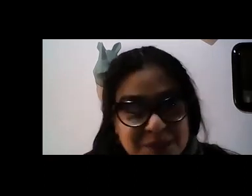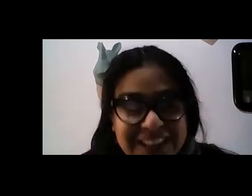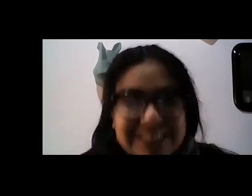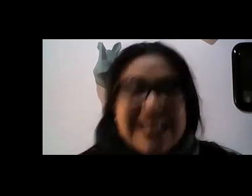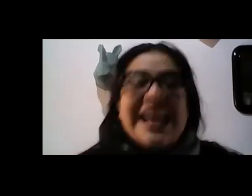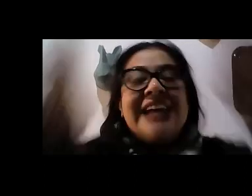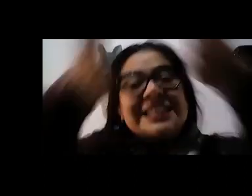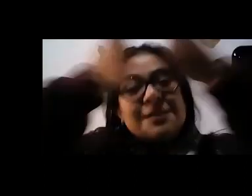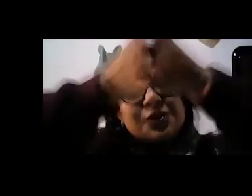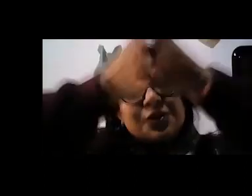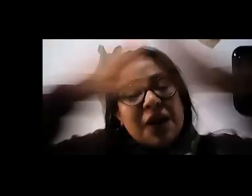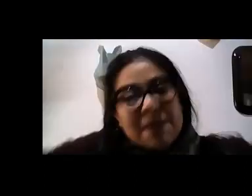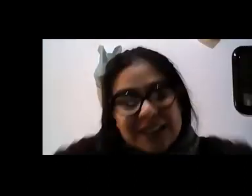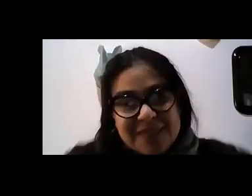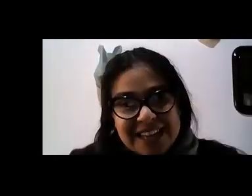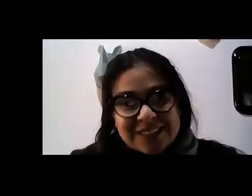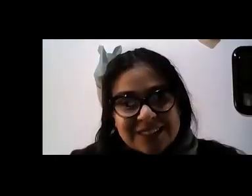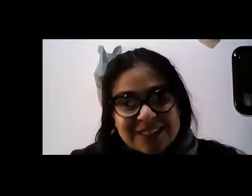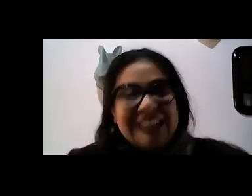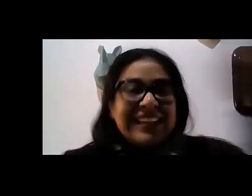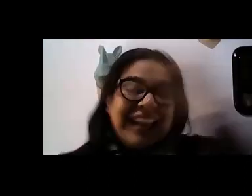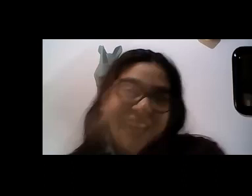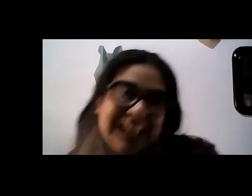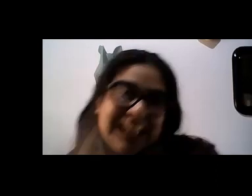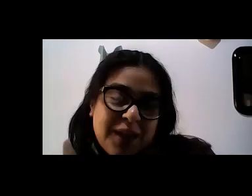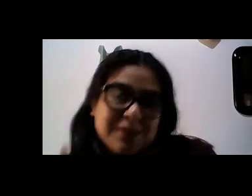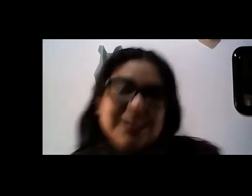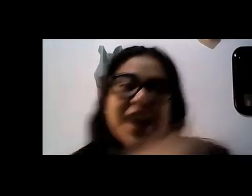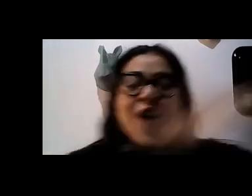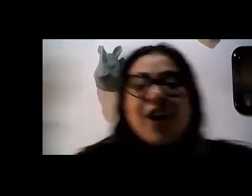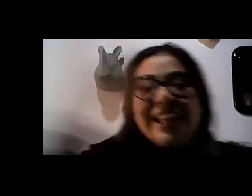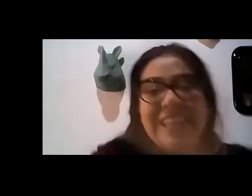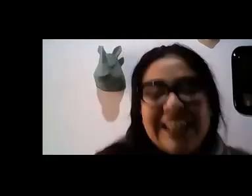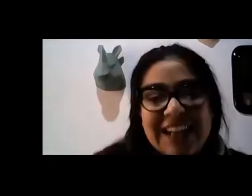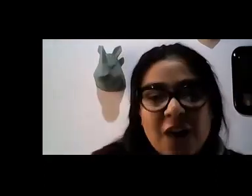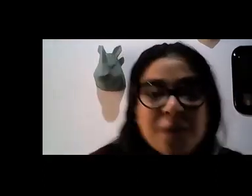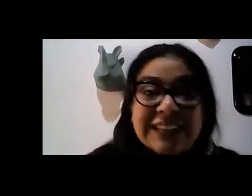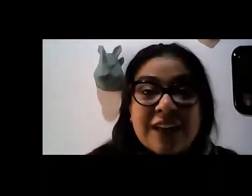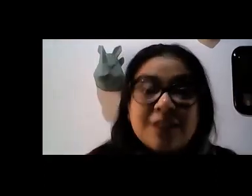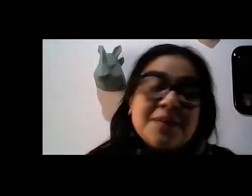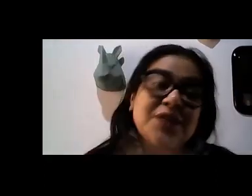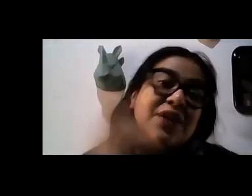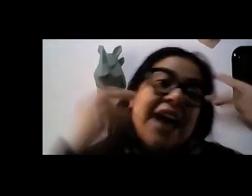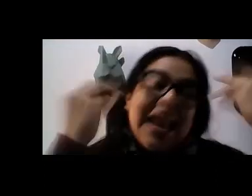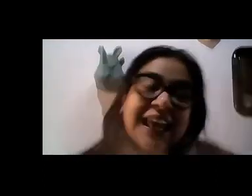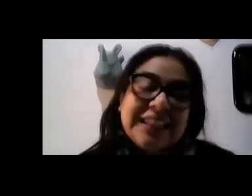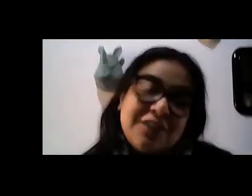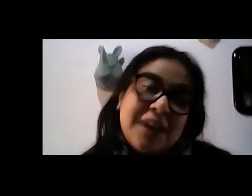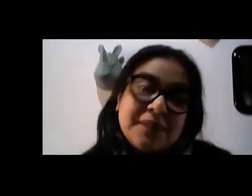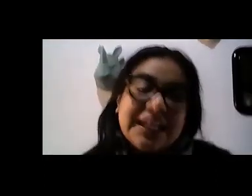Redes Mac, e hicimos un acompañamiento entre el equipo del museo y la comunidad de adulto mayor,